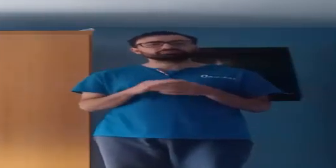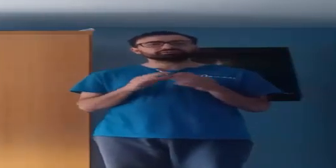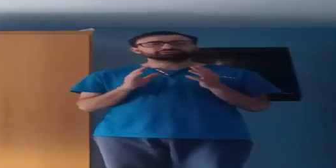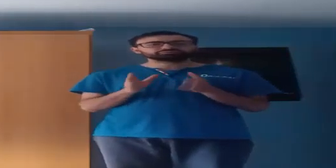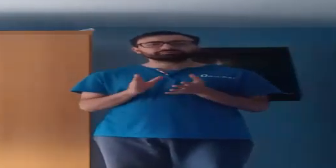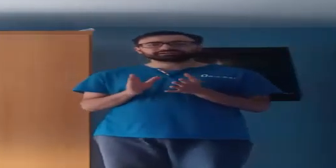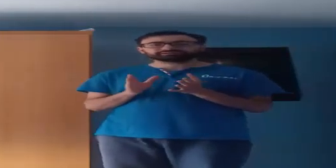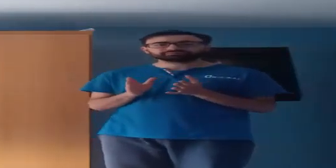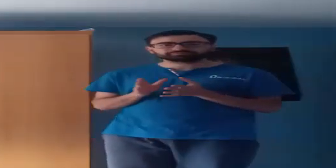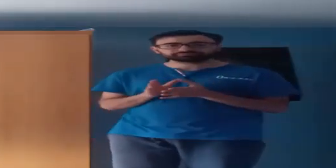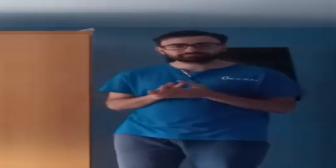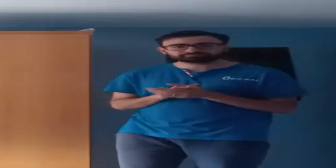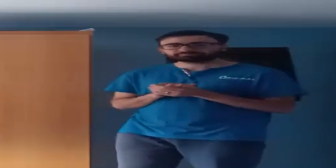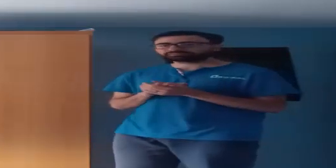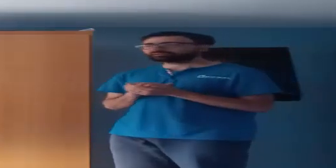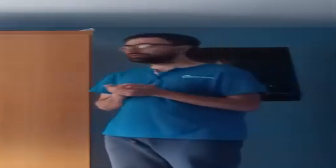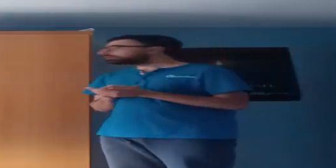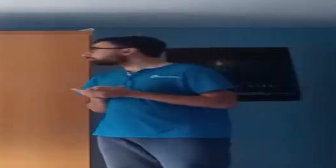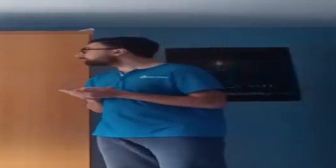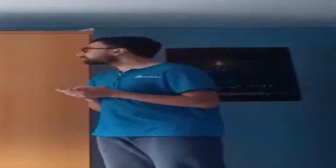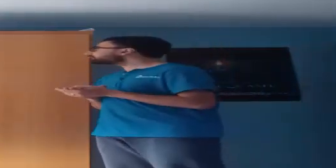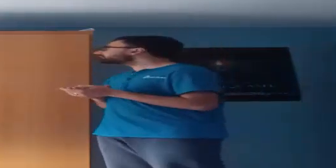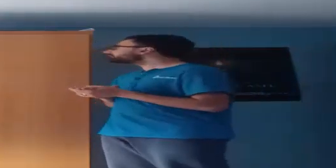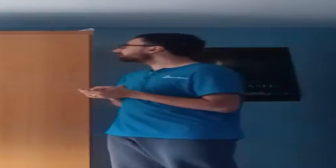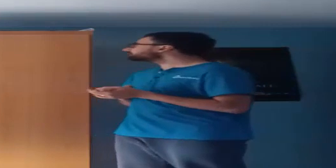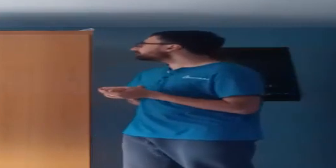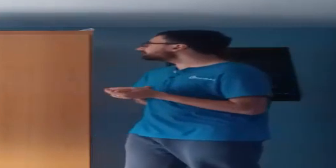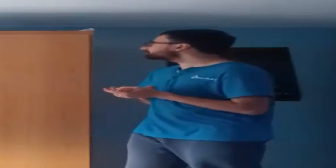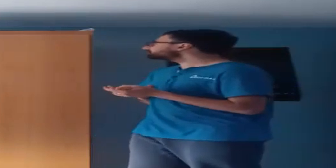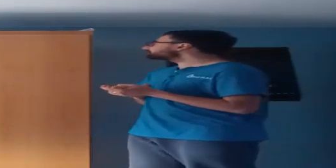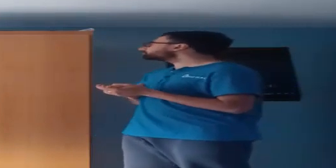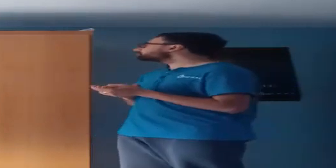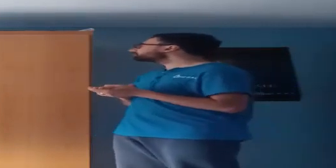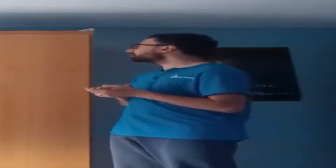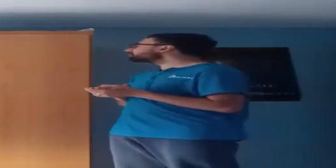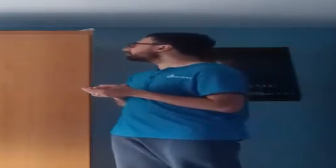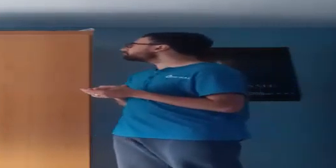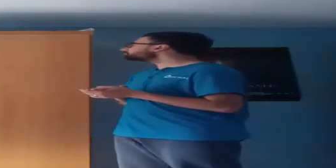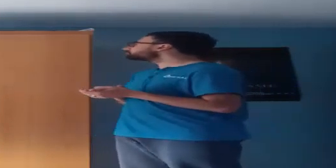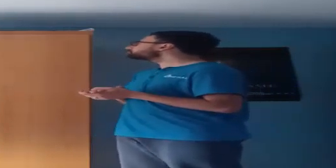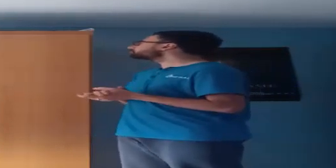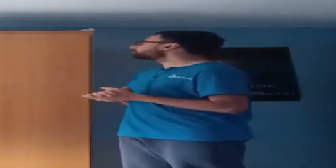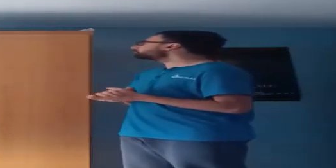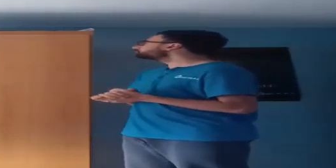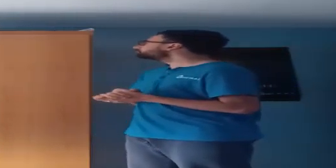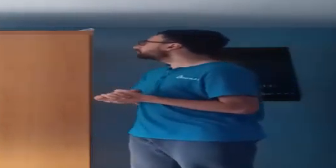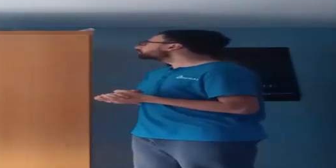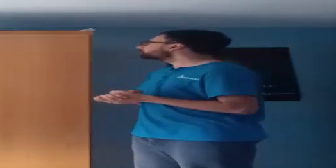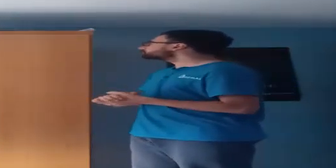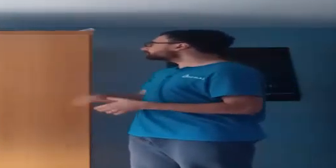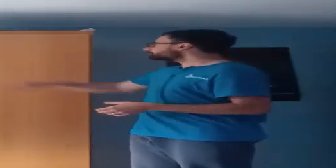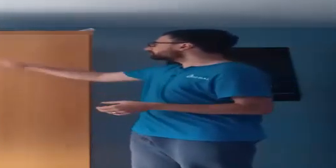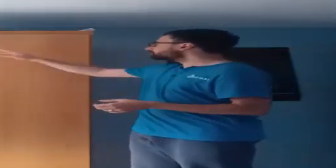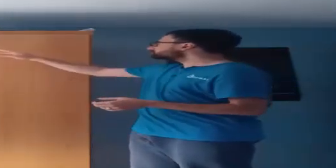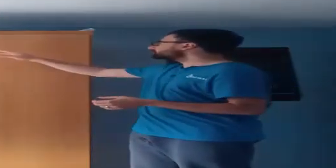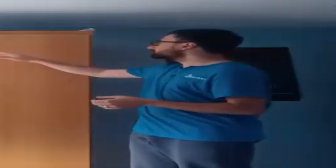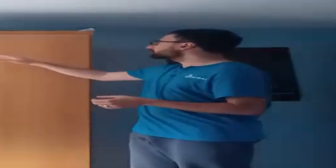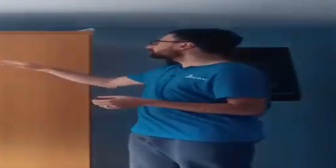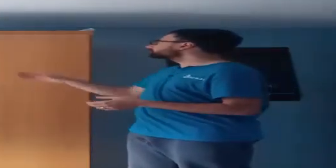junto a su marido, pues ella tiene que ser devuelta al inframundo, como estamos viendo en estas imágenes.